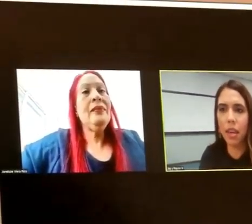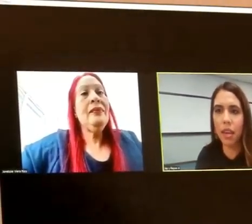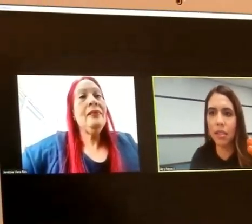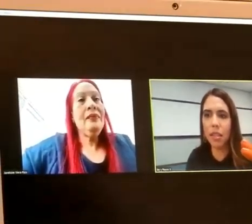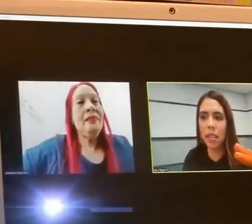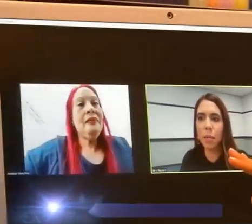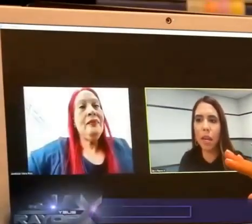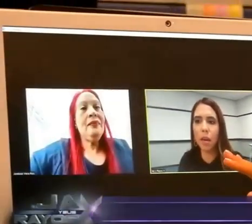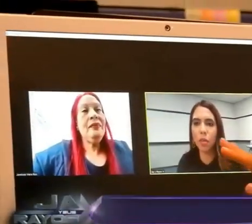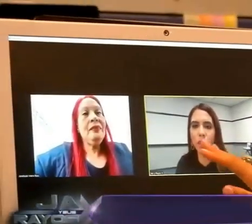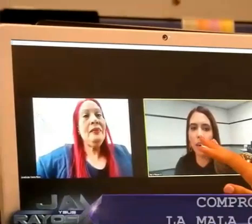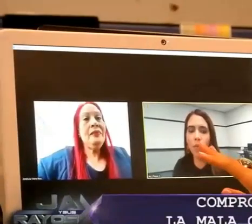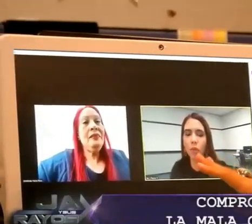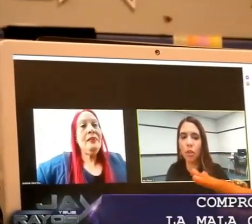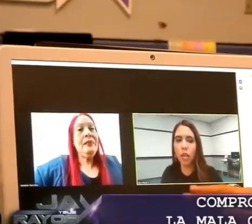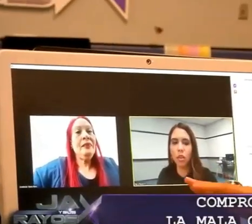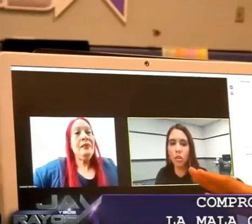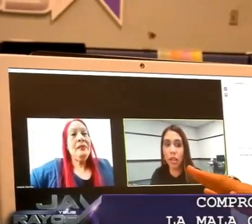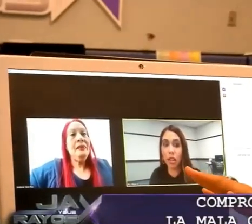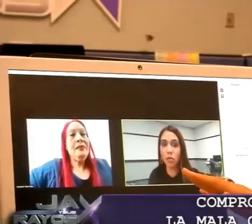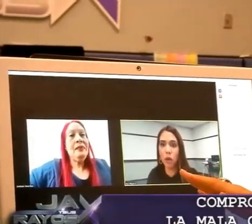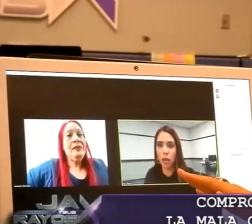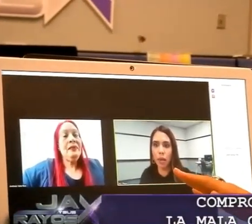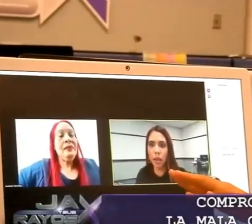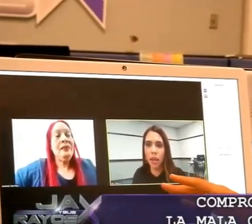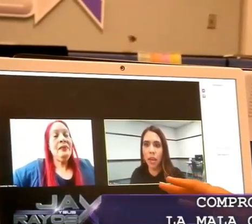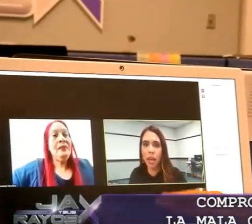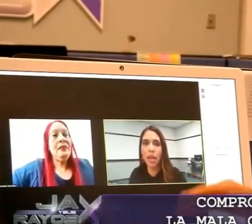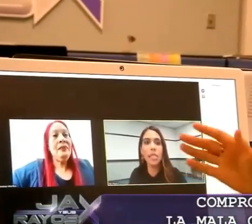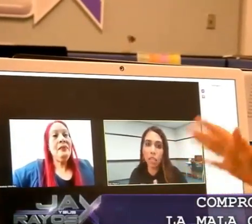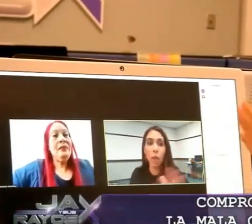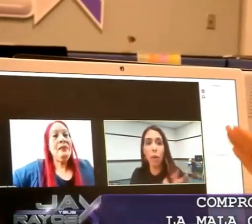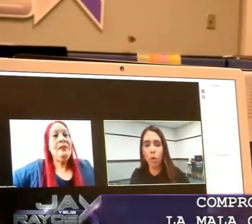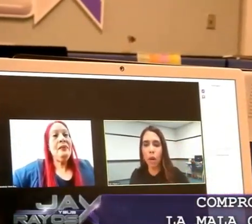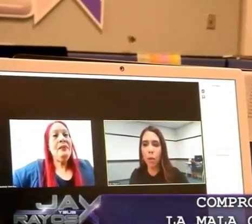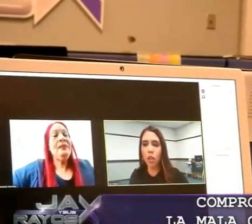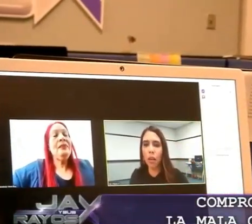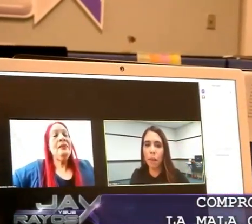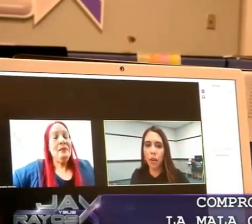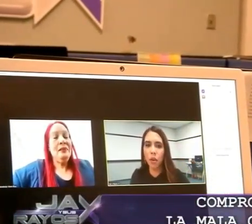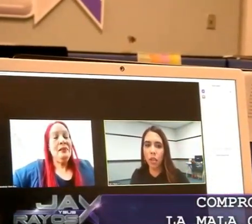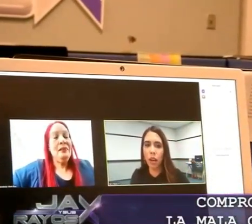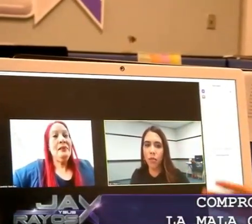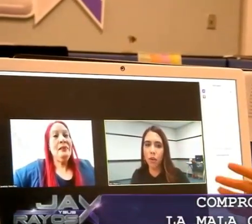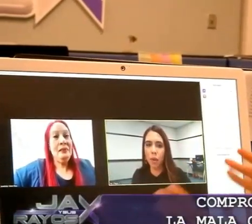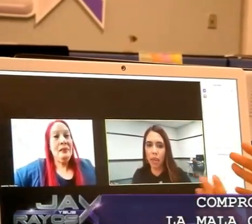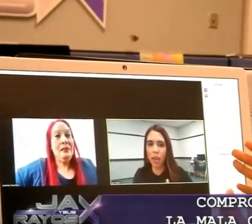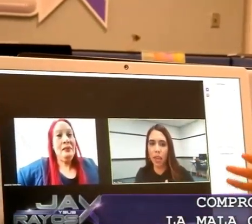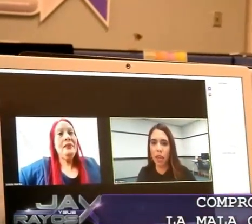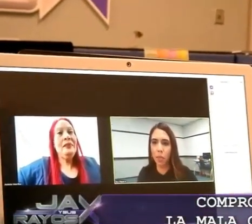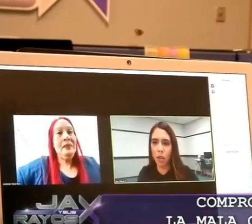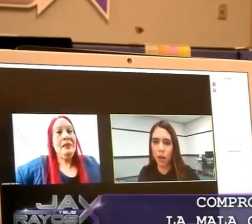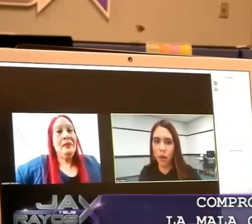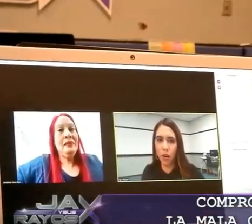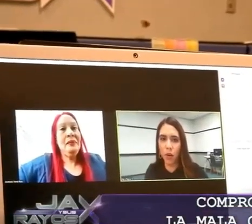de sistema que usted está confrontando se resuelve. Si no, pues buscamos otra forma